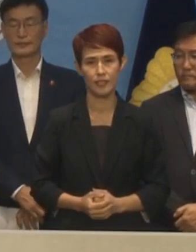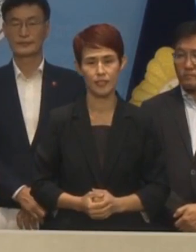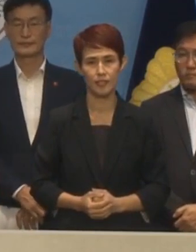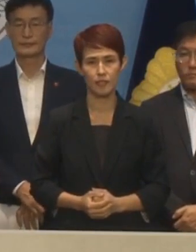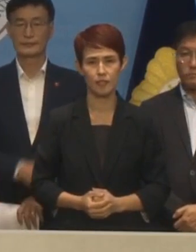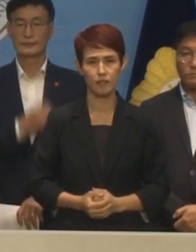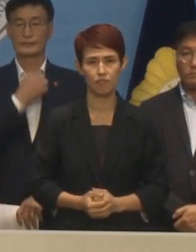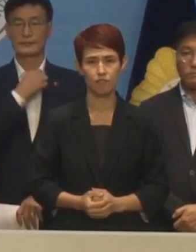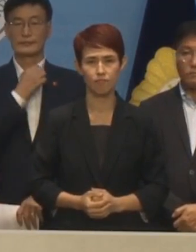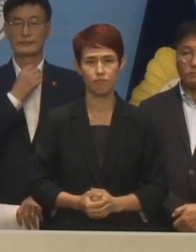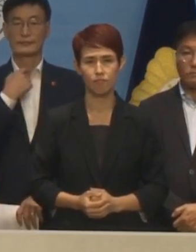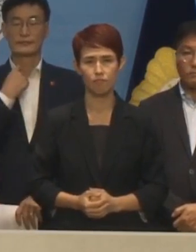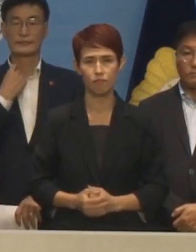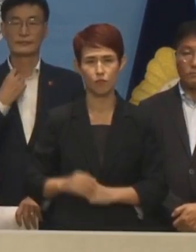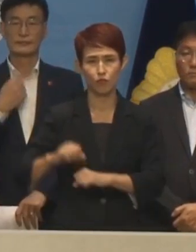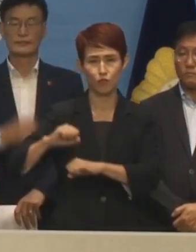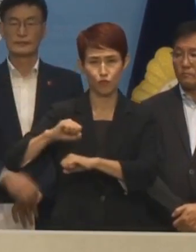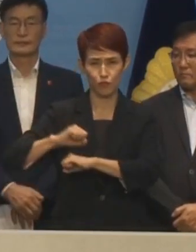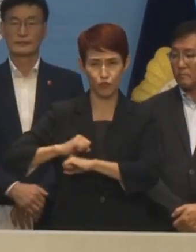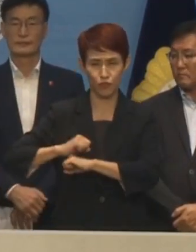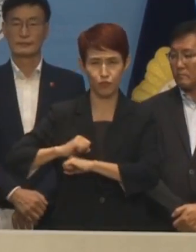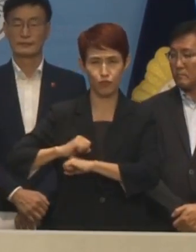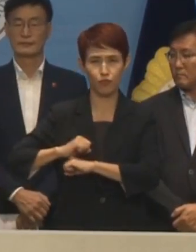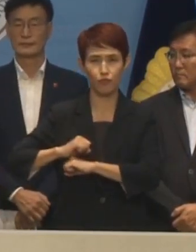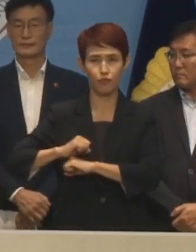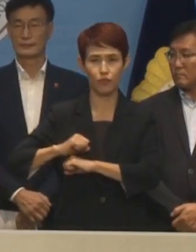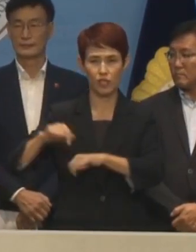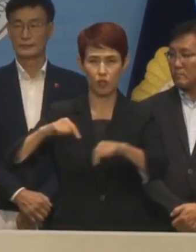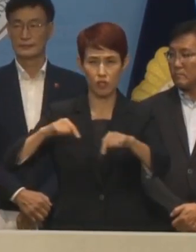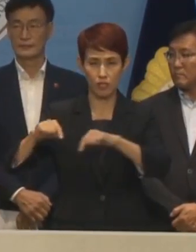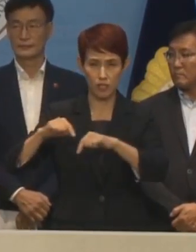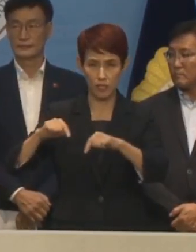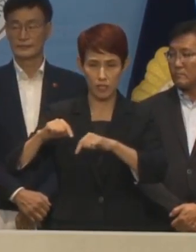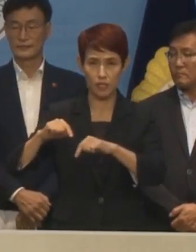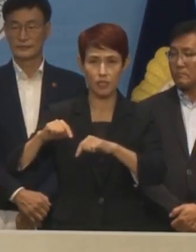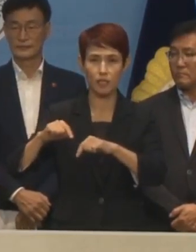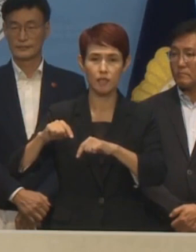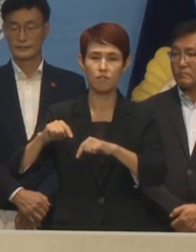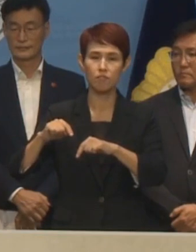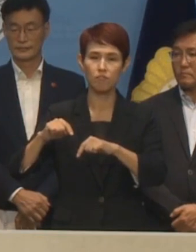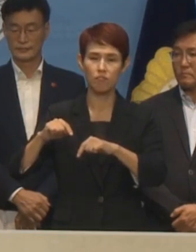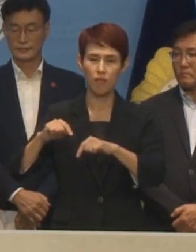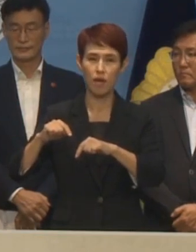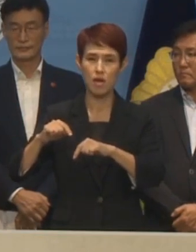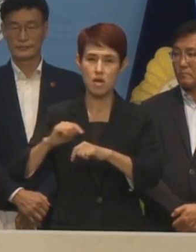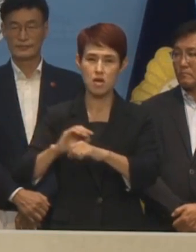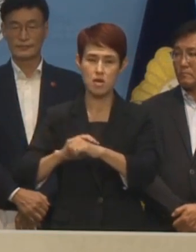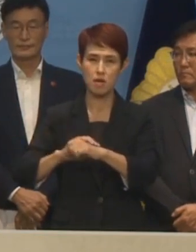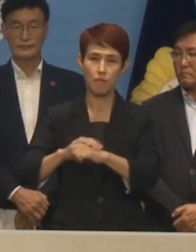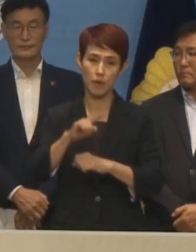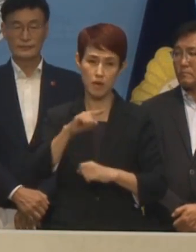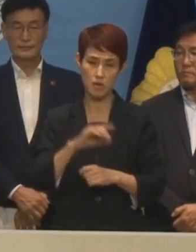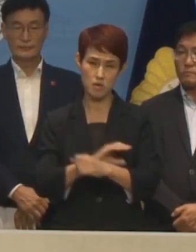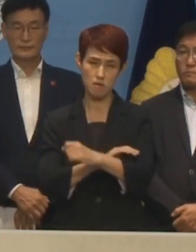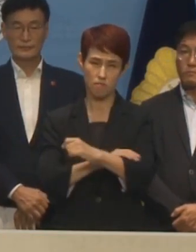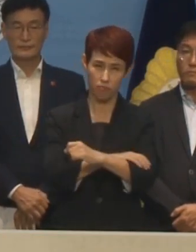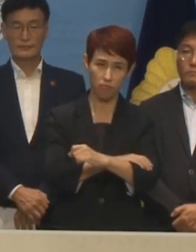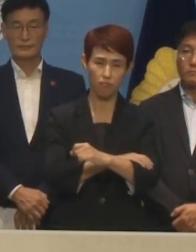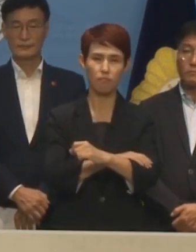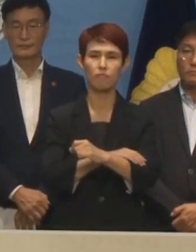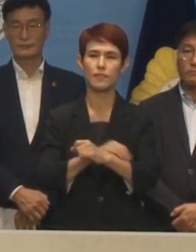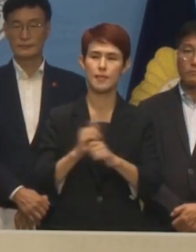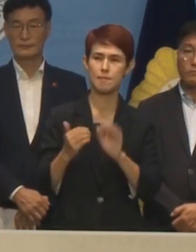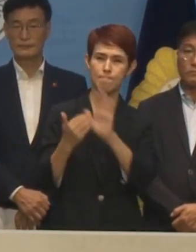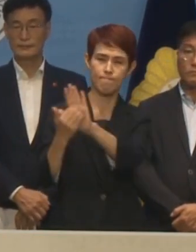국민과 정치권 성원에 힘입어 보상금 지급과 직권재심 청구에 의한 명예회복